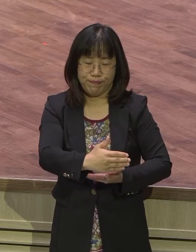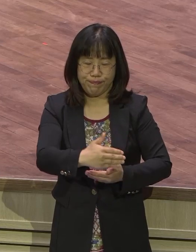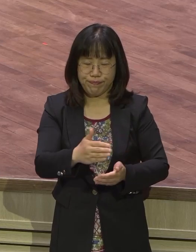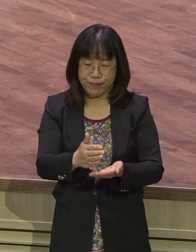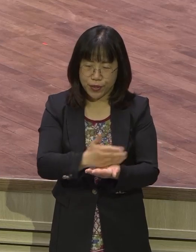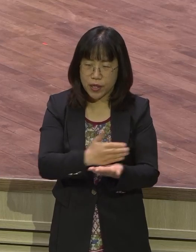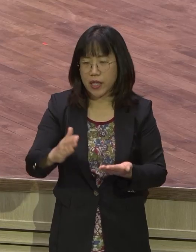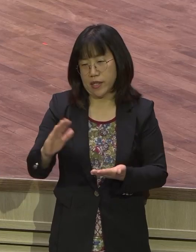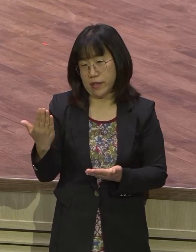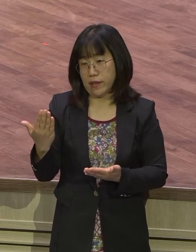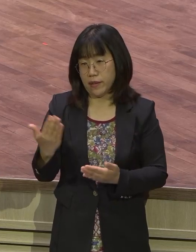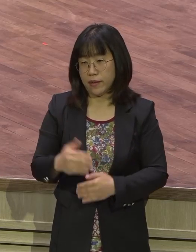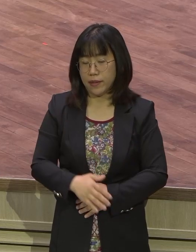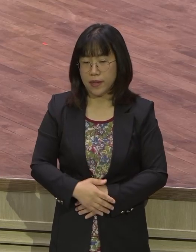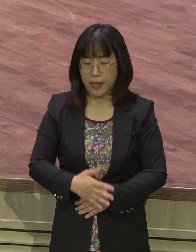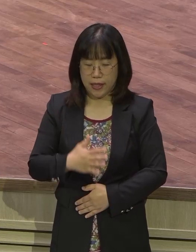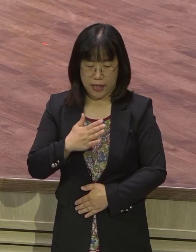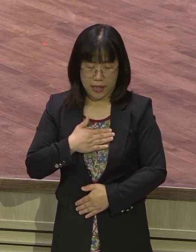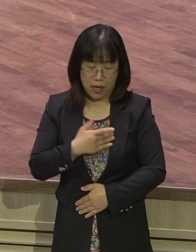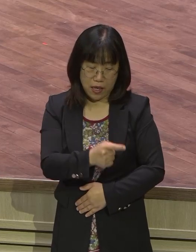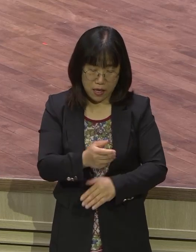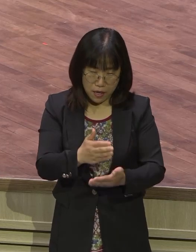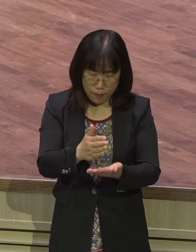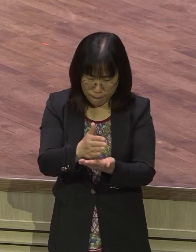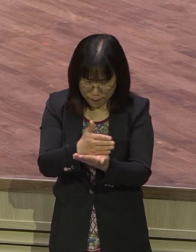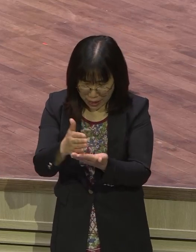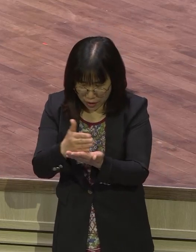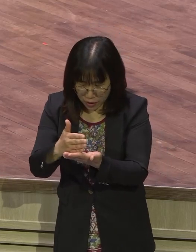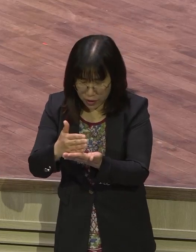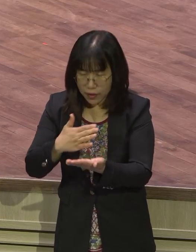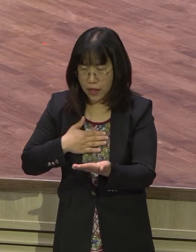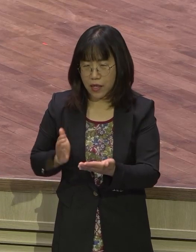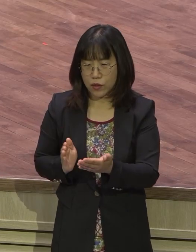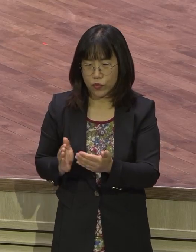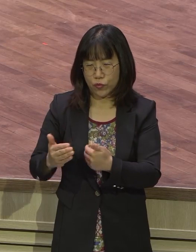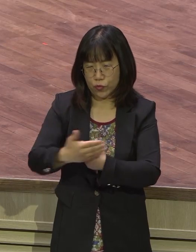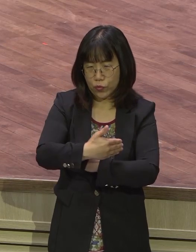뜻이에요. 구별됐다, 분리됐다 그게 거룩이에요.